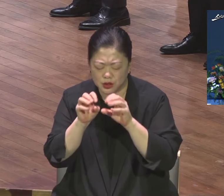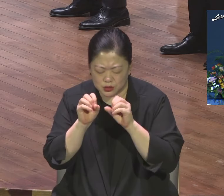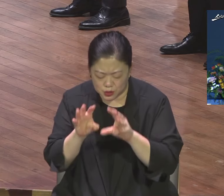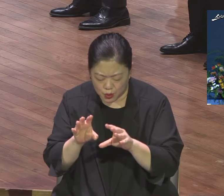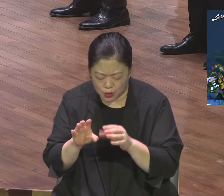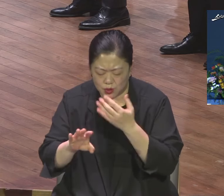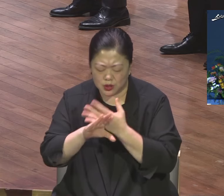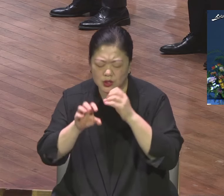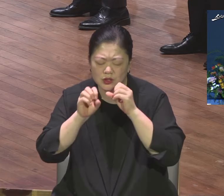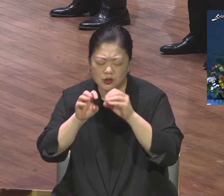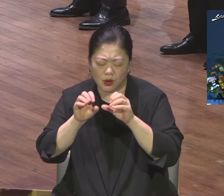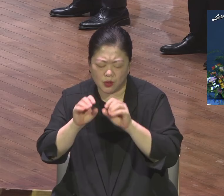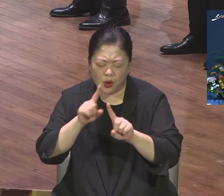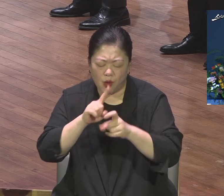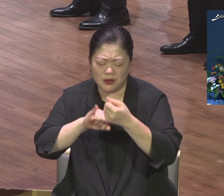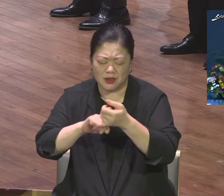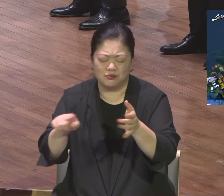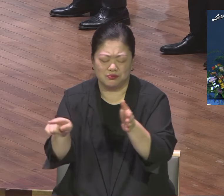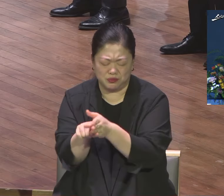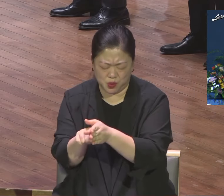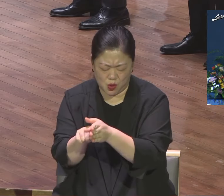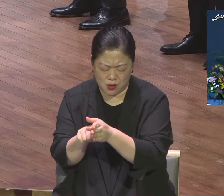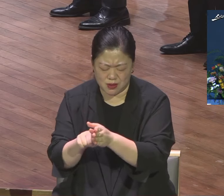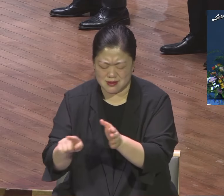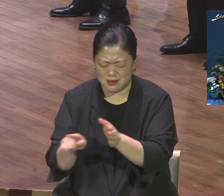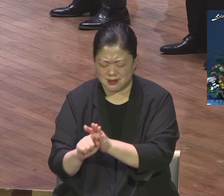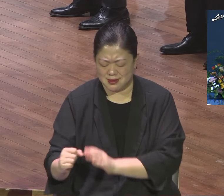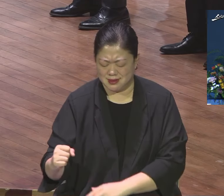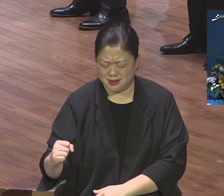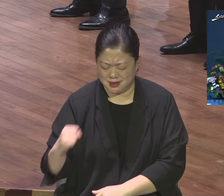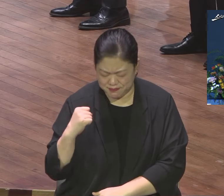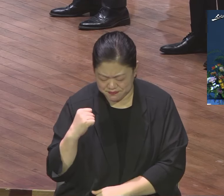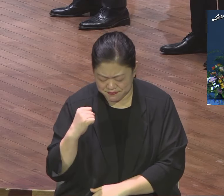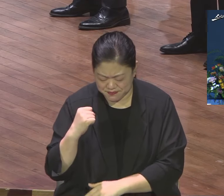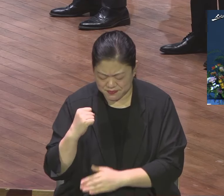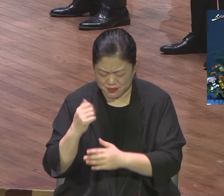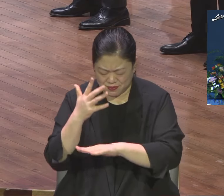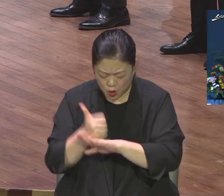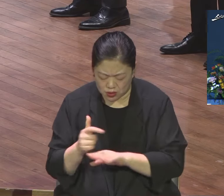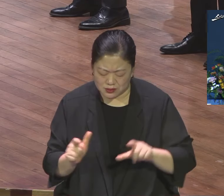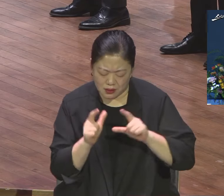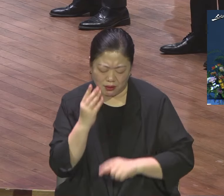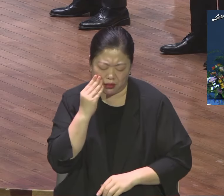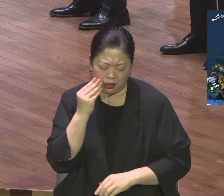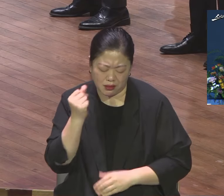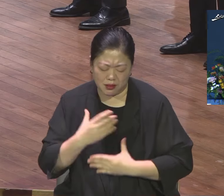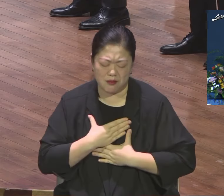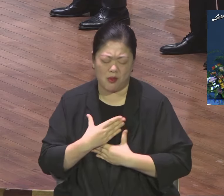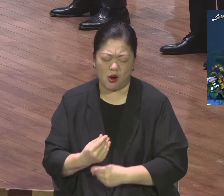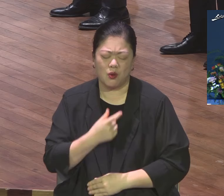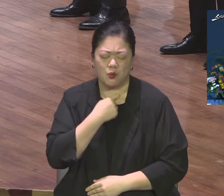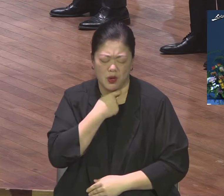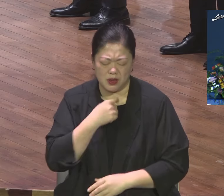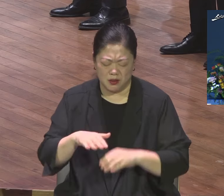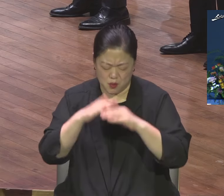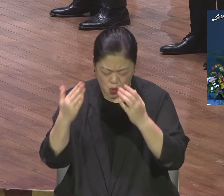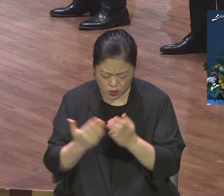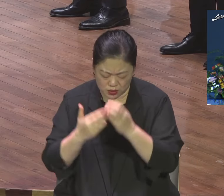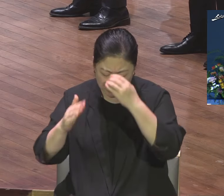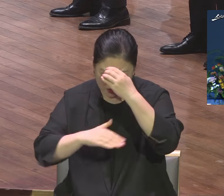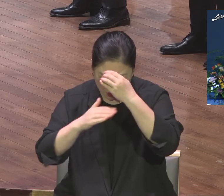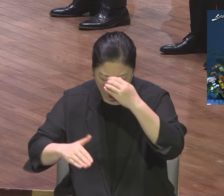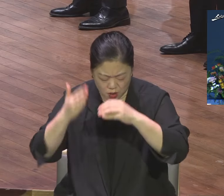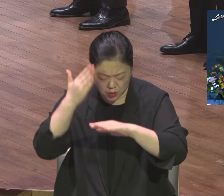심지가 견고한 삶을 통해 평강, 평탄의 삶이 되길 원하는 예원의 성도들 렘넌트 237